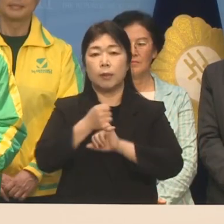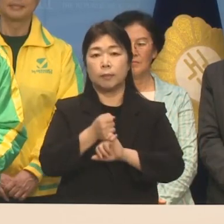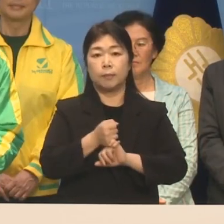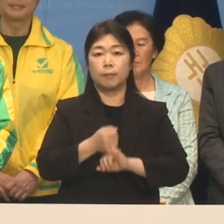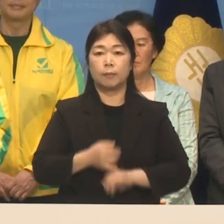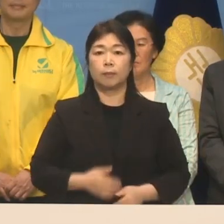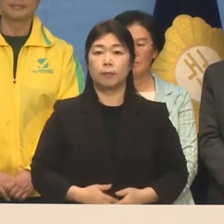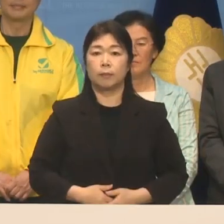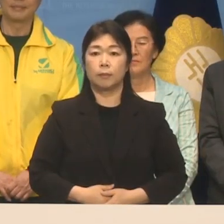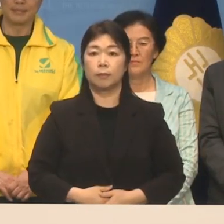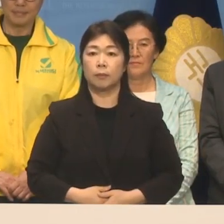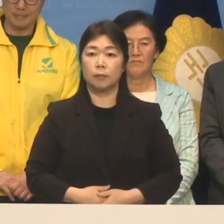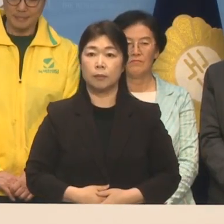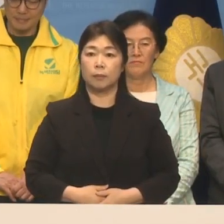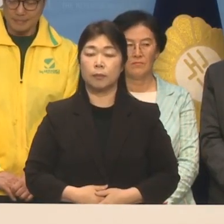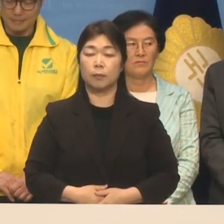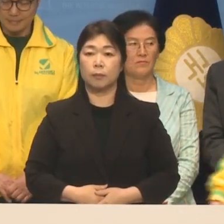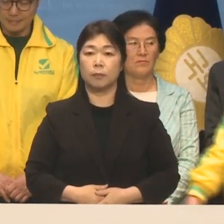감사합니다.